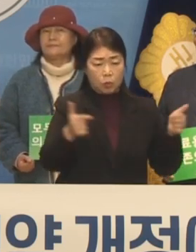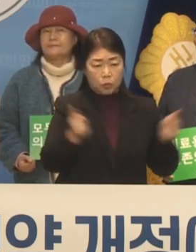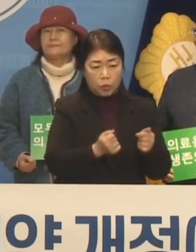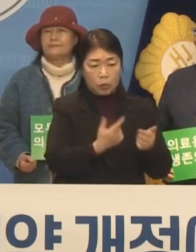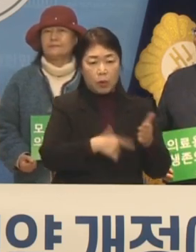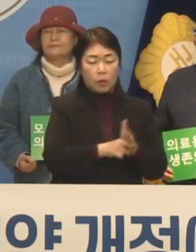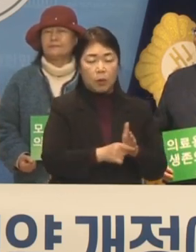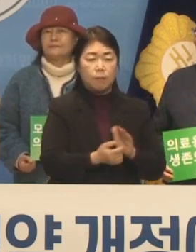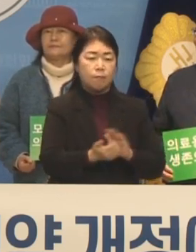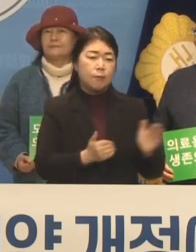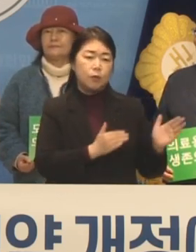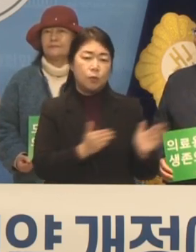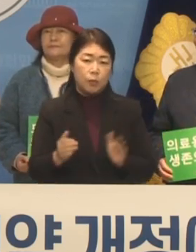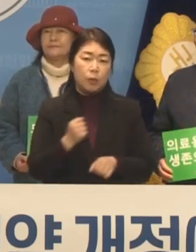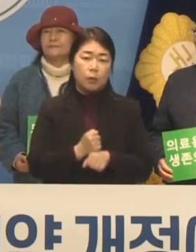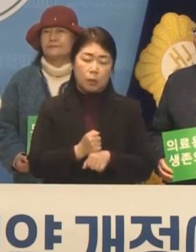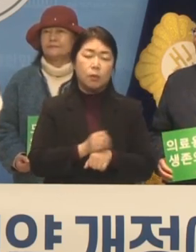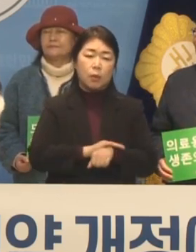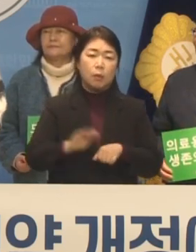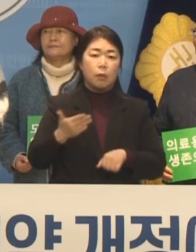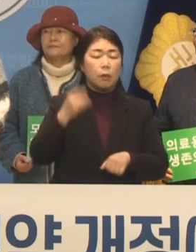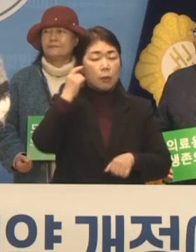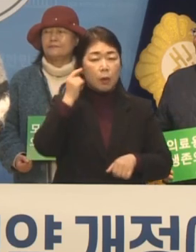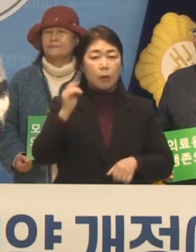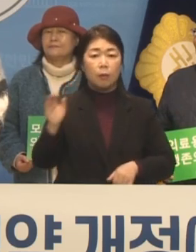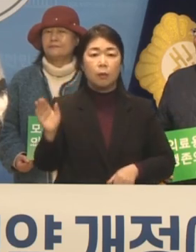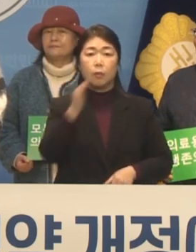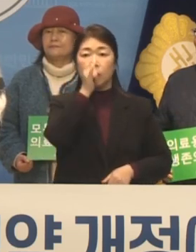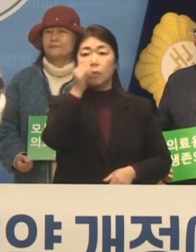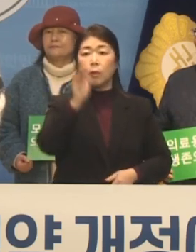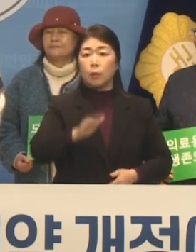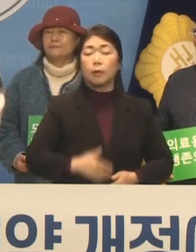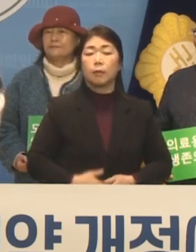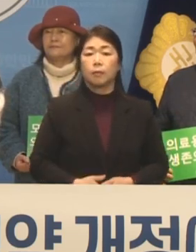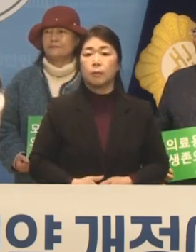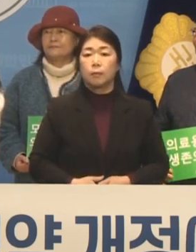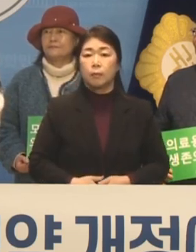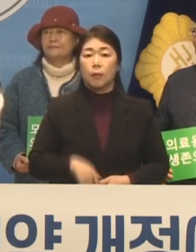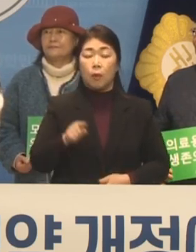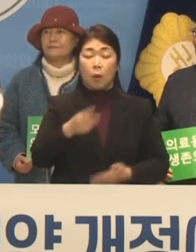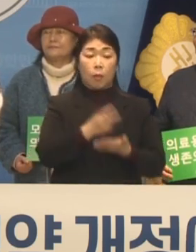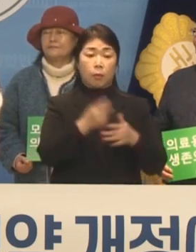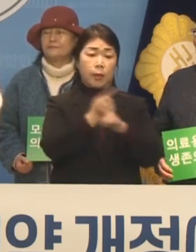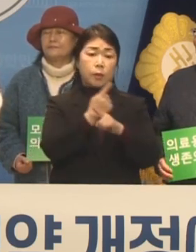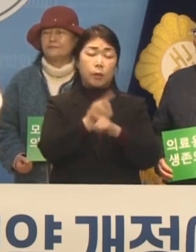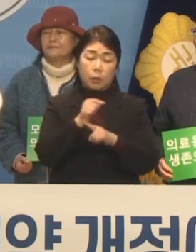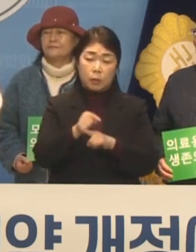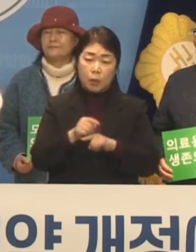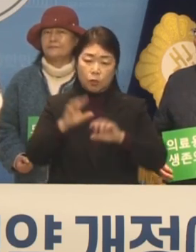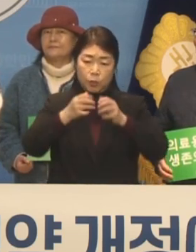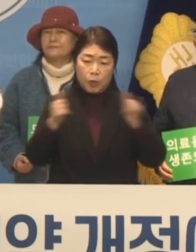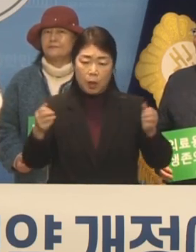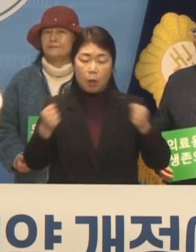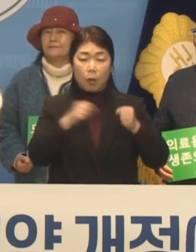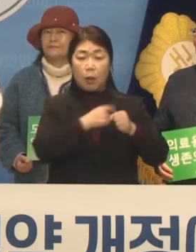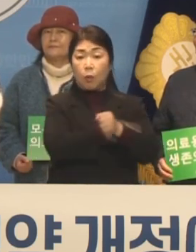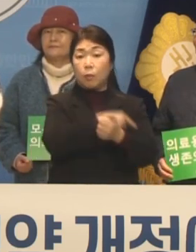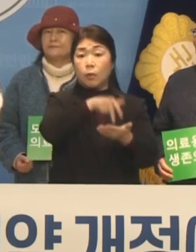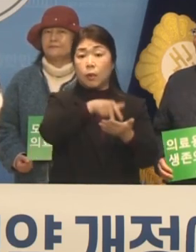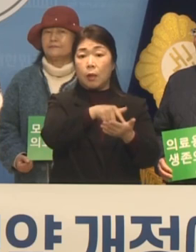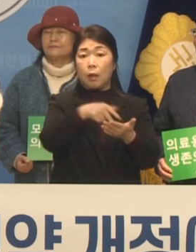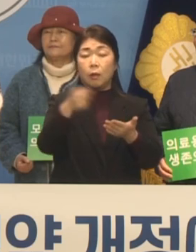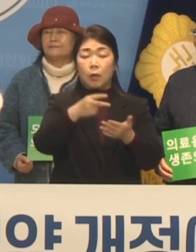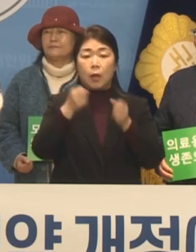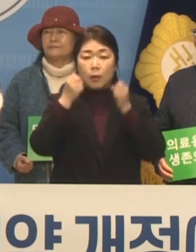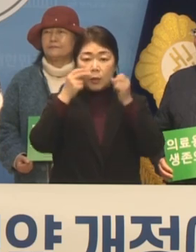준비도 충분히 되어 있다고 생각합니다. 이러한 대마 법령 개정은 국민의 건강권 보장,